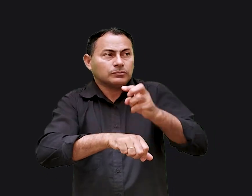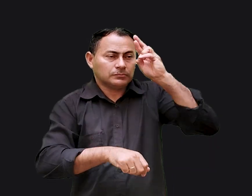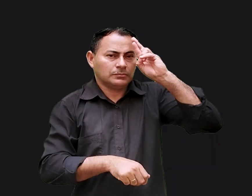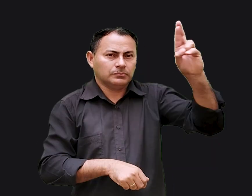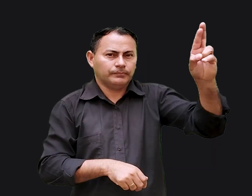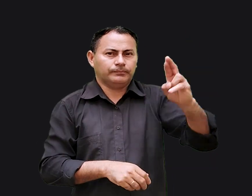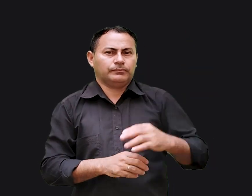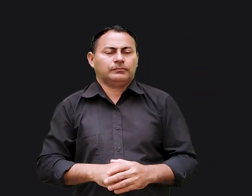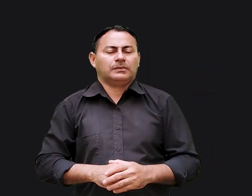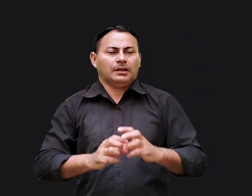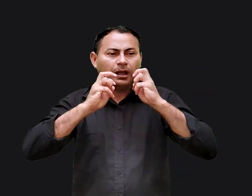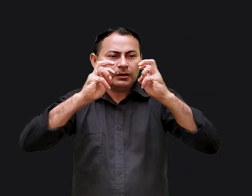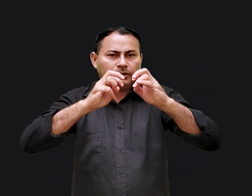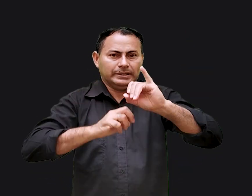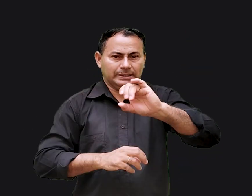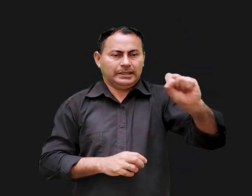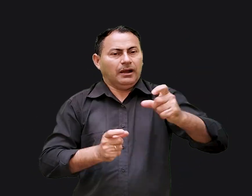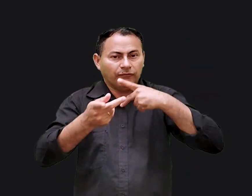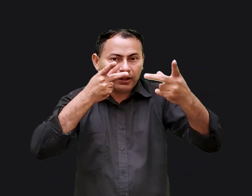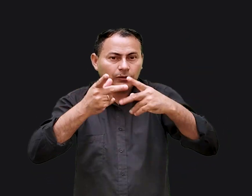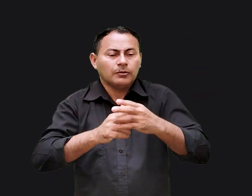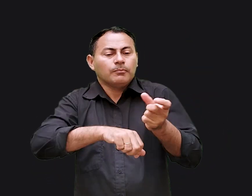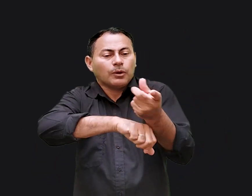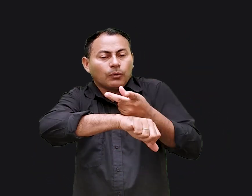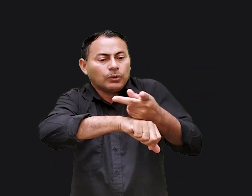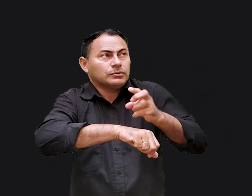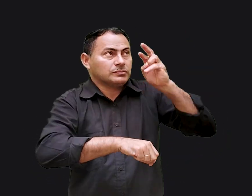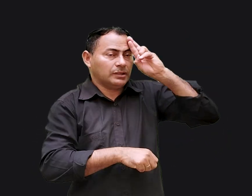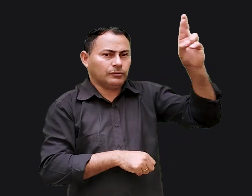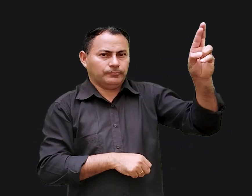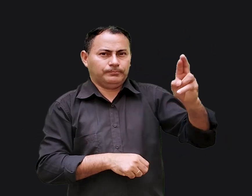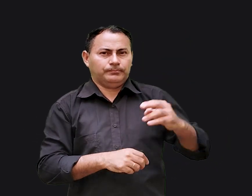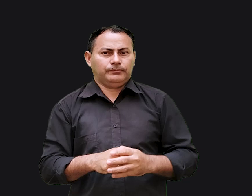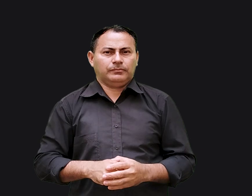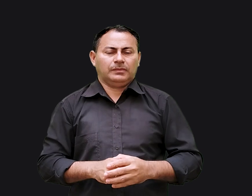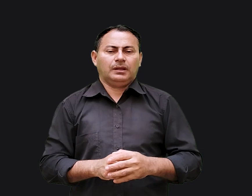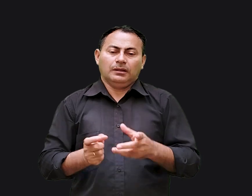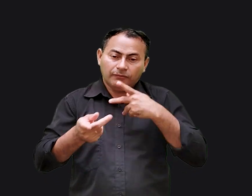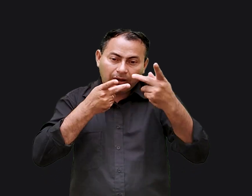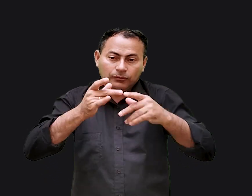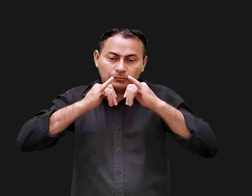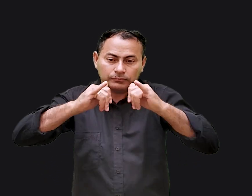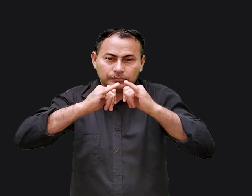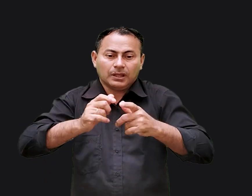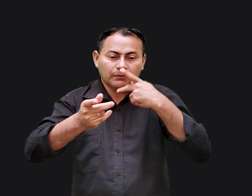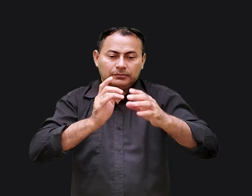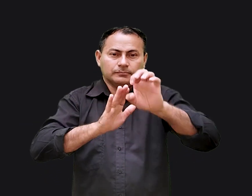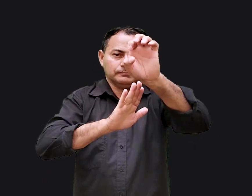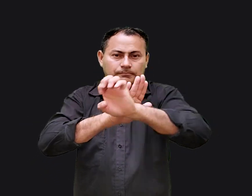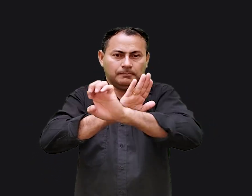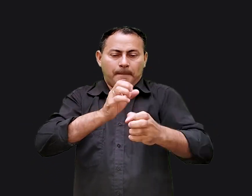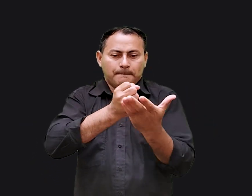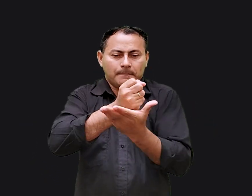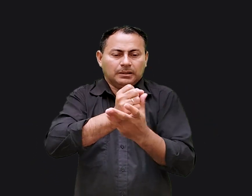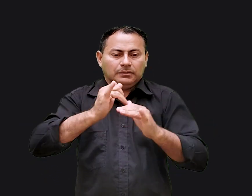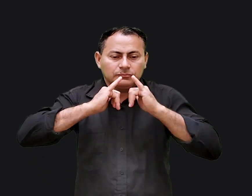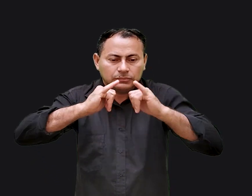Senhor, exortou Isaías. Busquem ao Senhor. Isso foi que ele exortou. Ele falou do evangelho básico pregado por todos